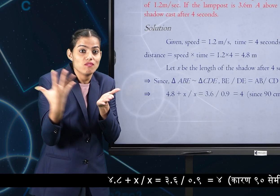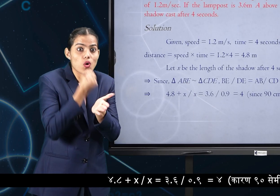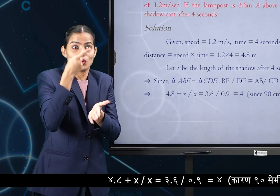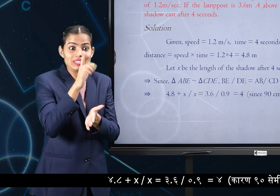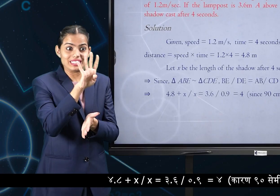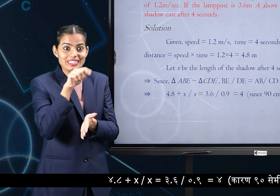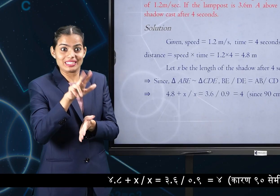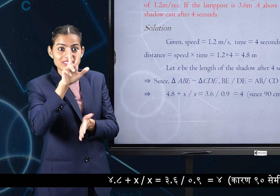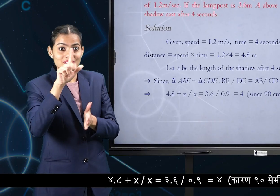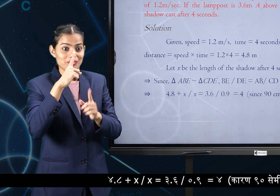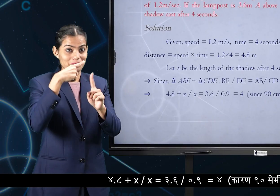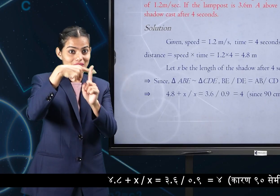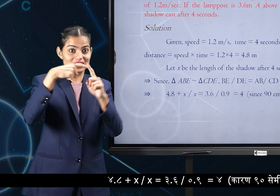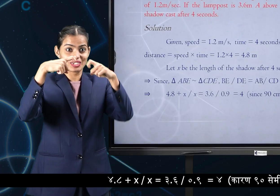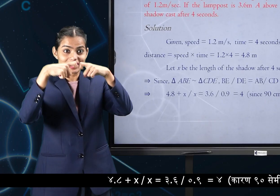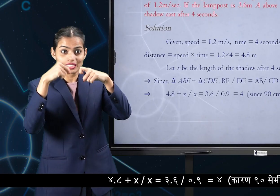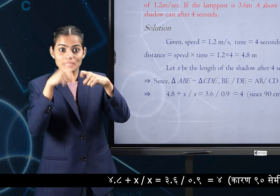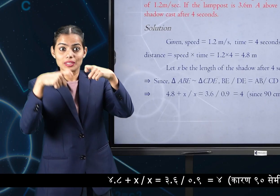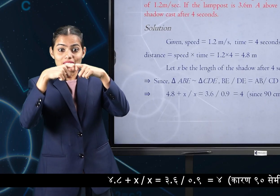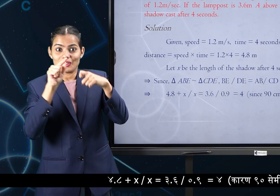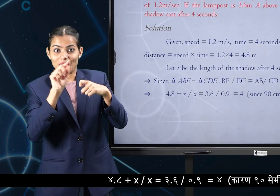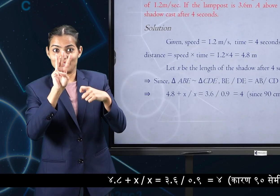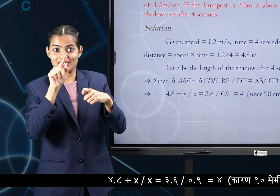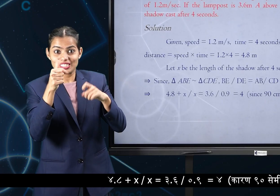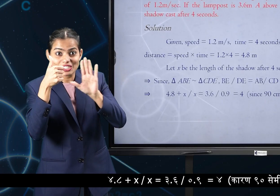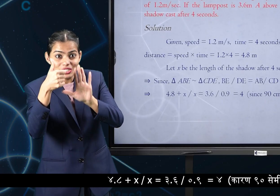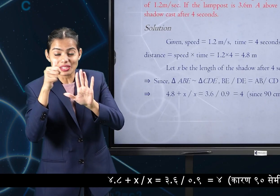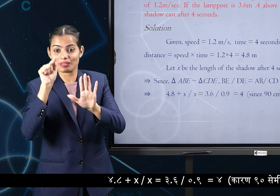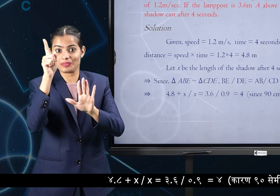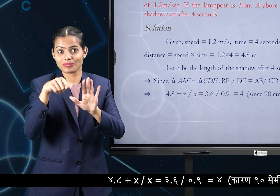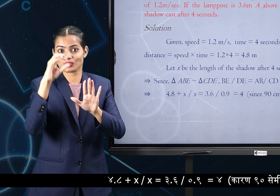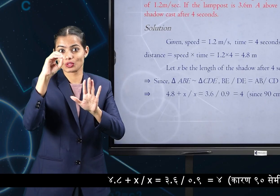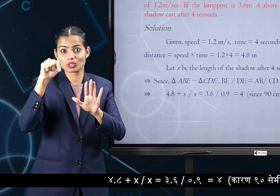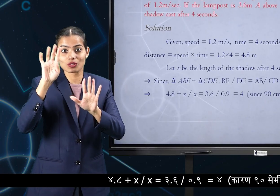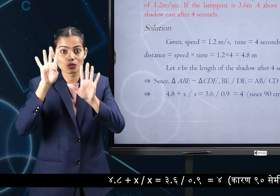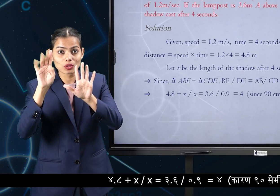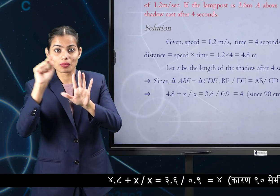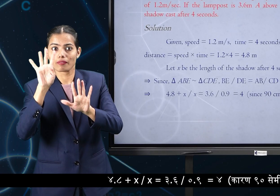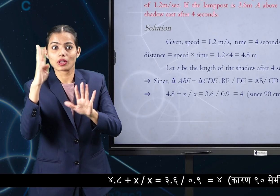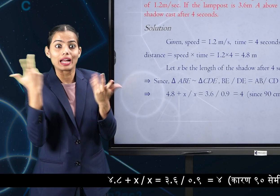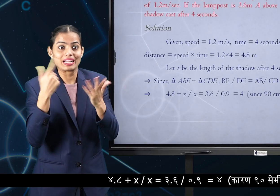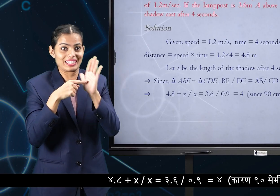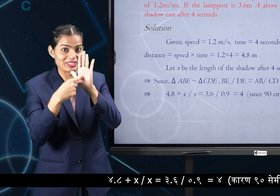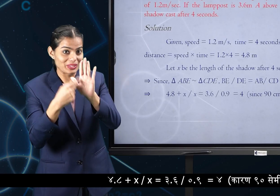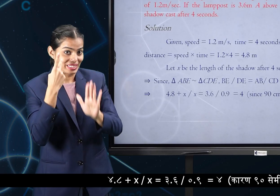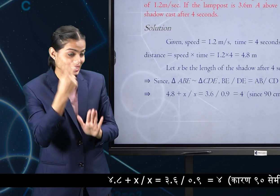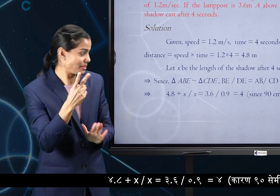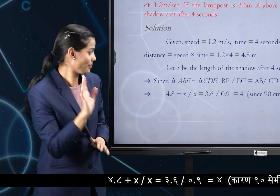4.8 plus x by x equals to 3.6 by 0.9 equals to 4,